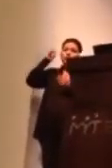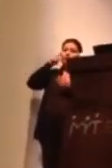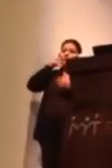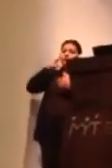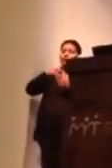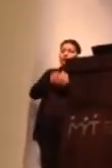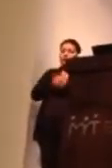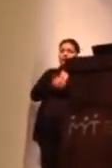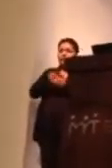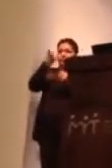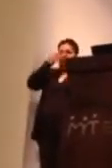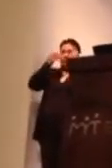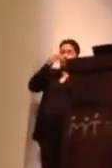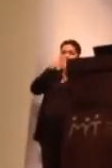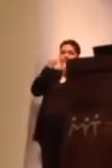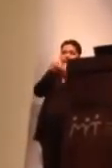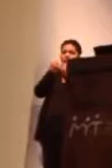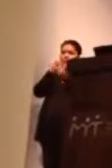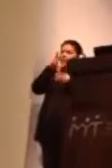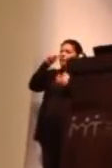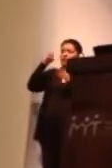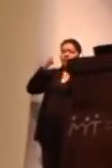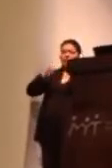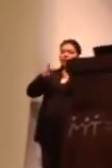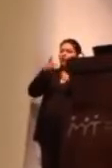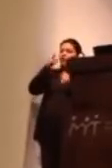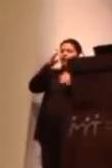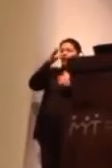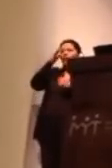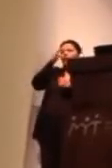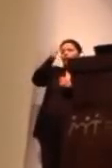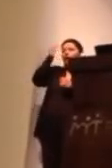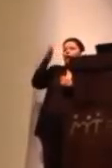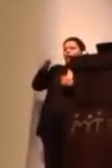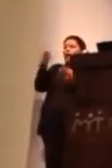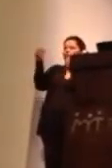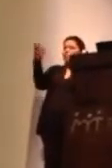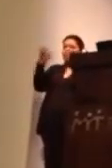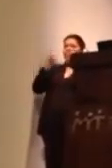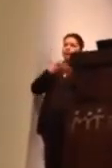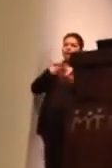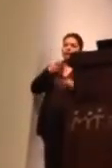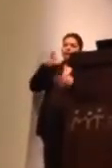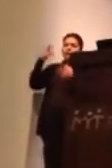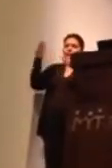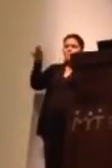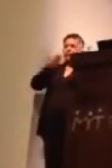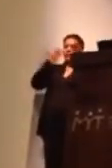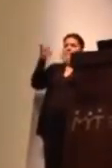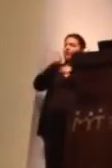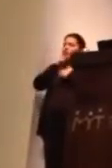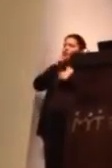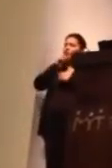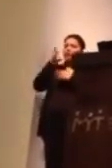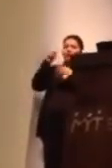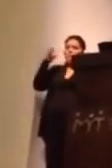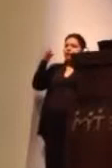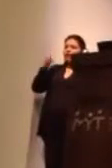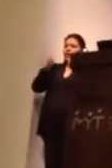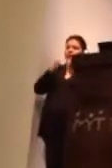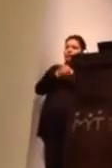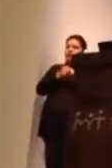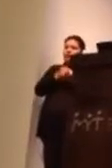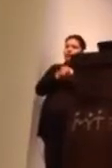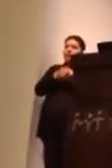sistema límbico. No está comprobado, hay muchos estudios, todavía no está